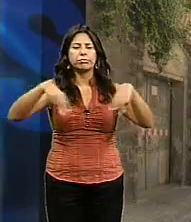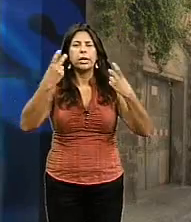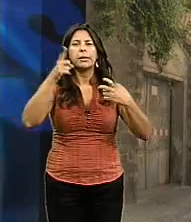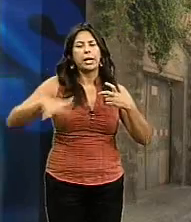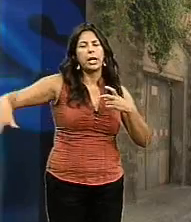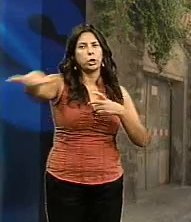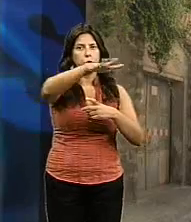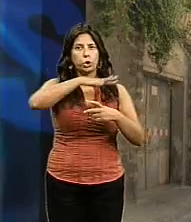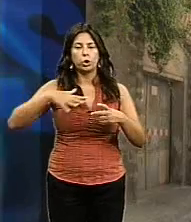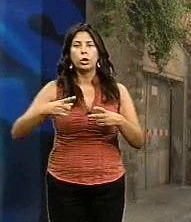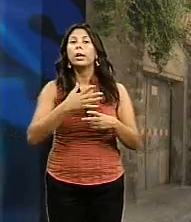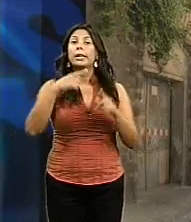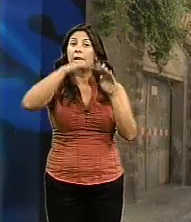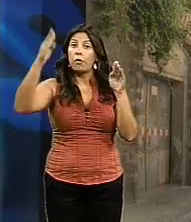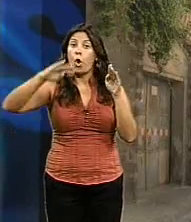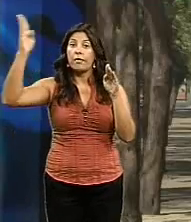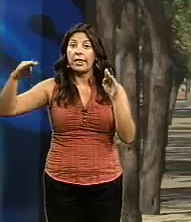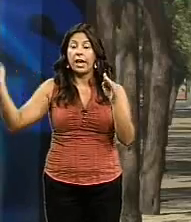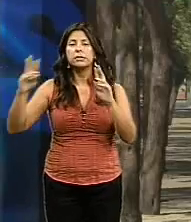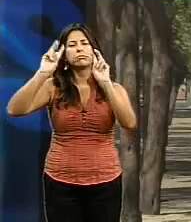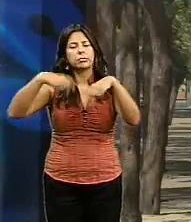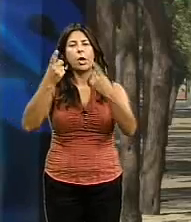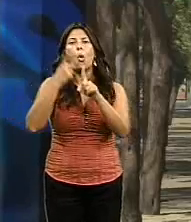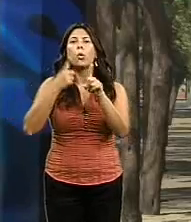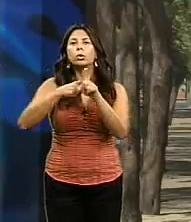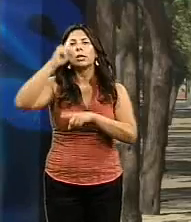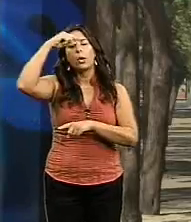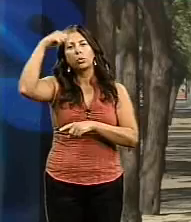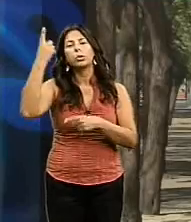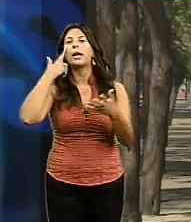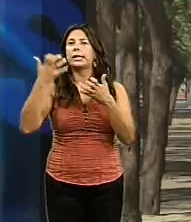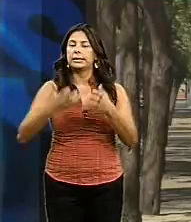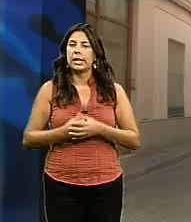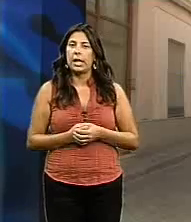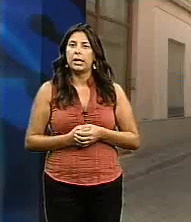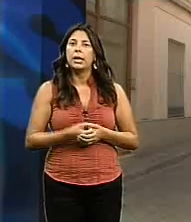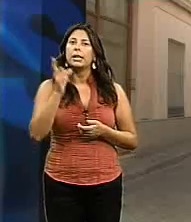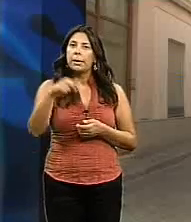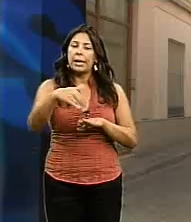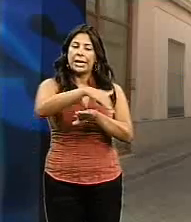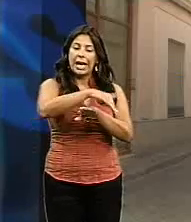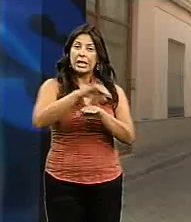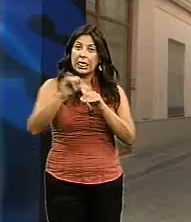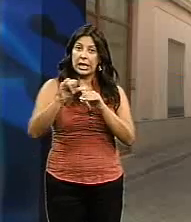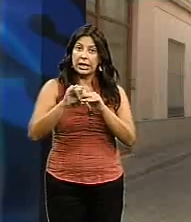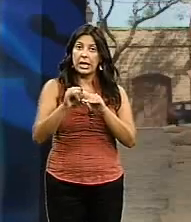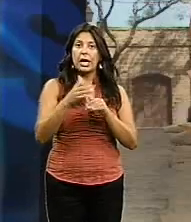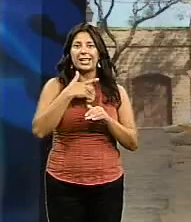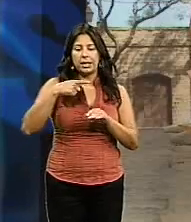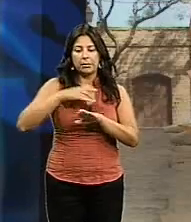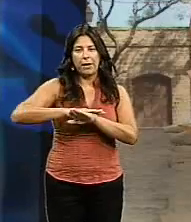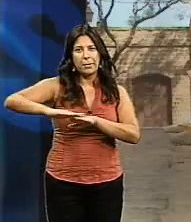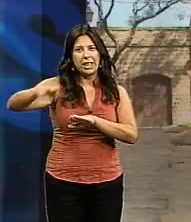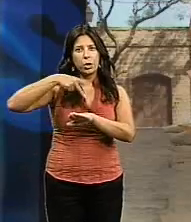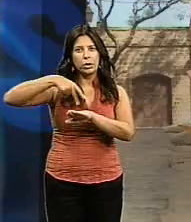Se prevé la restauración de las bóvedas para su uso cultural y artesanal. Además, también se tratarán las calles aledañas, mejorando la